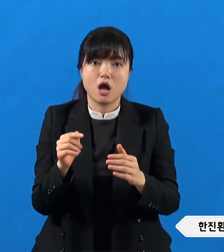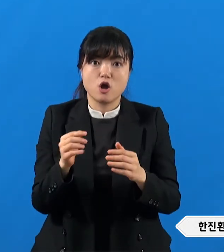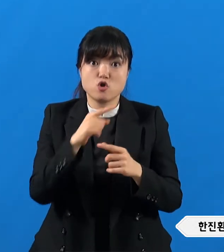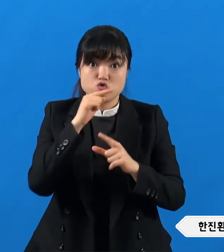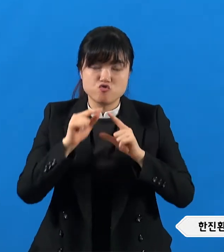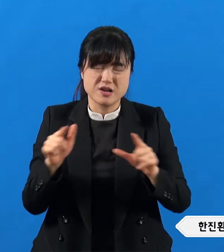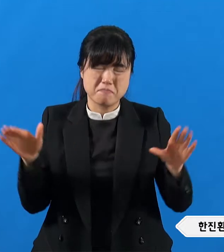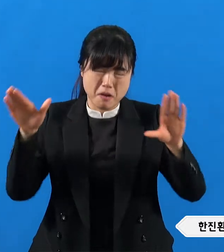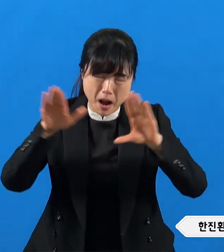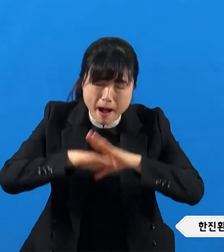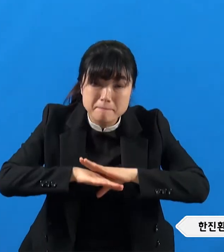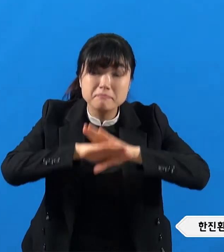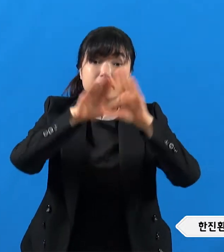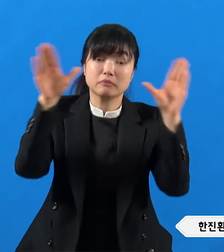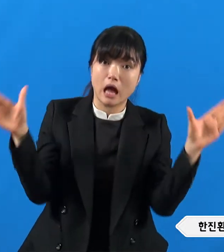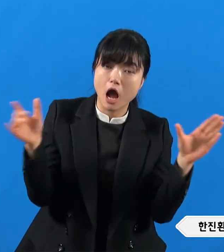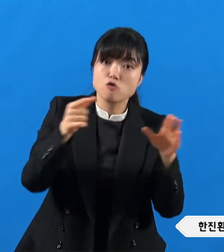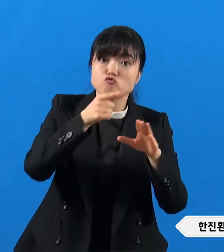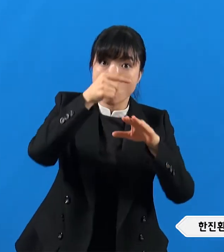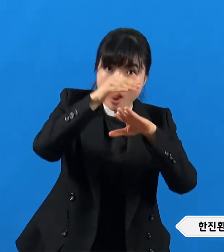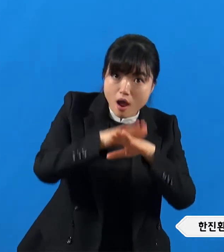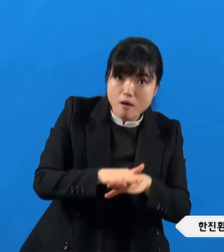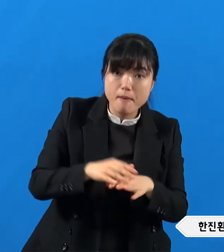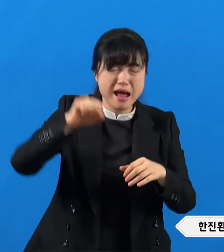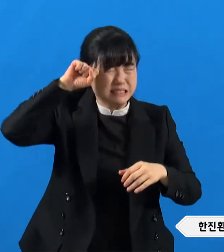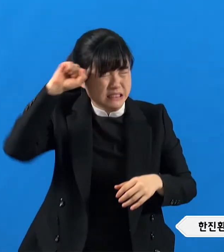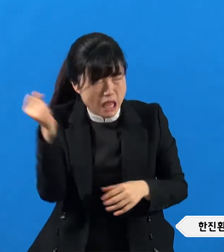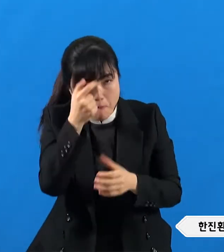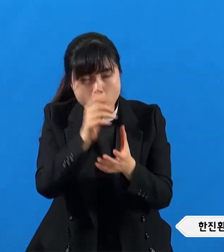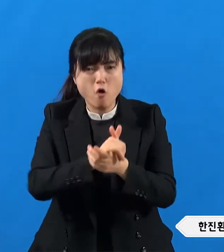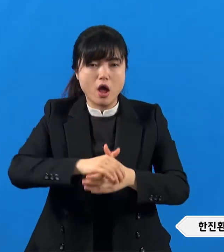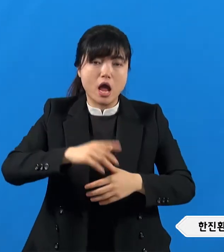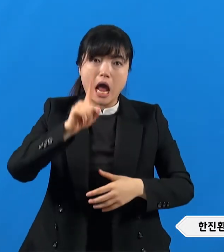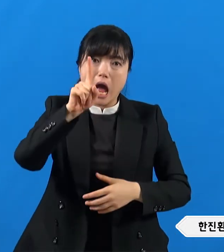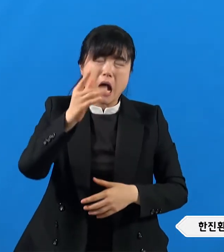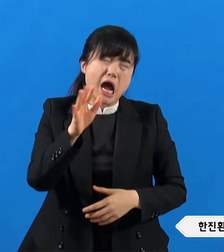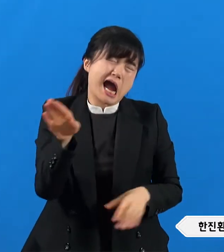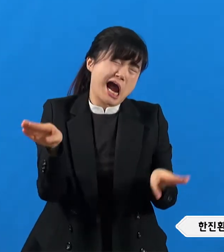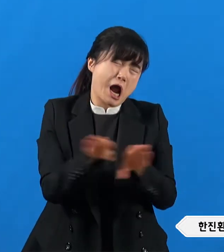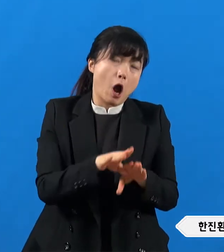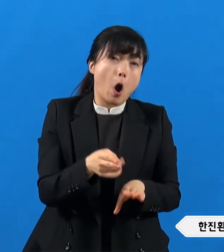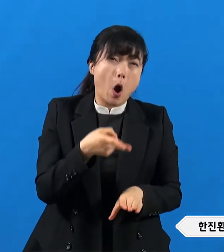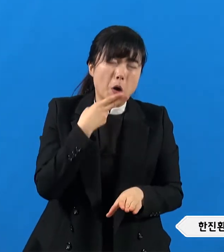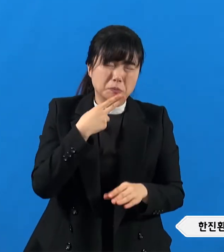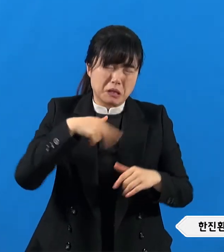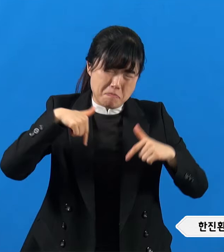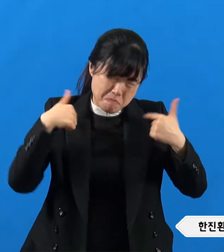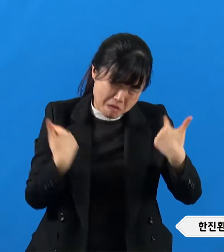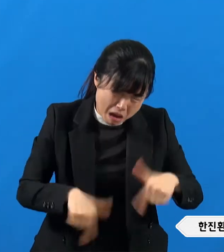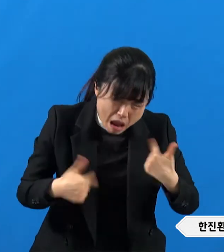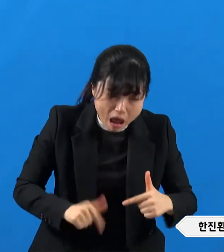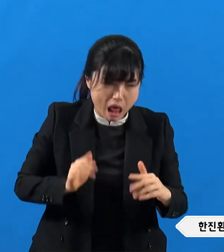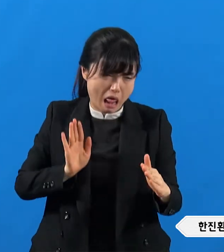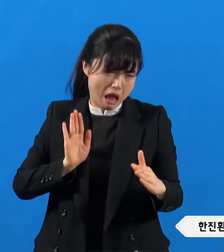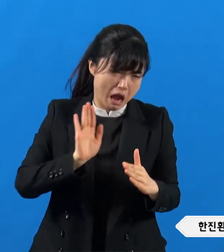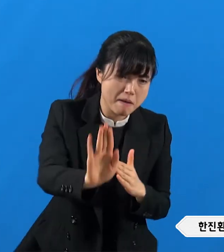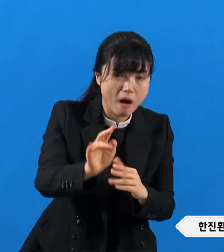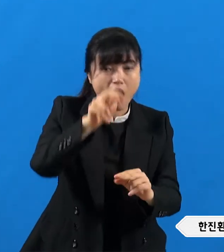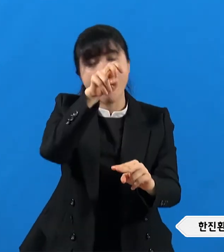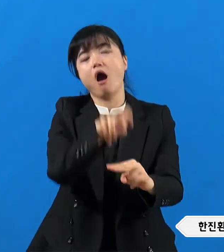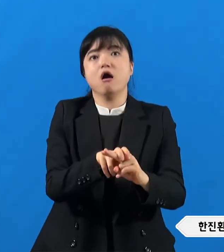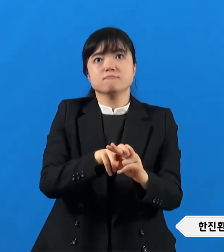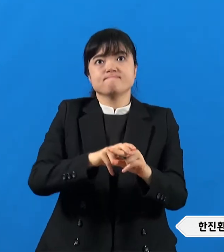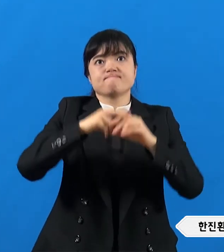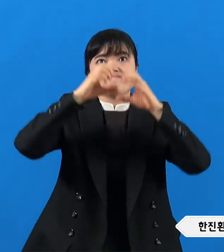예배, 수요일 예배, 새벽 기도 1시간도 빠지지 않고 딱 제일 앞자리에 앉아서 눈을 동그랗게